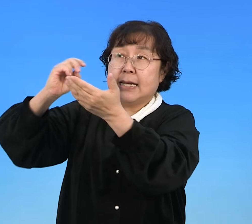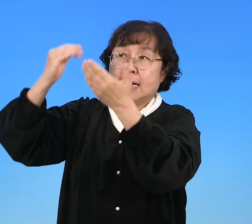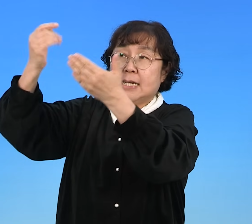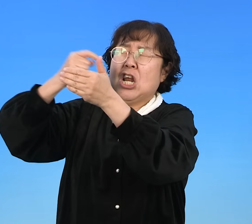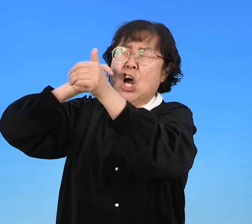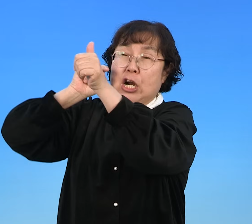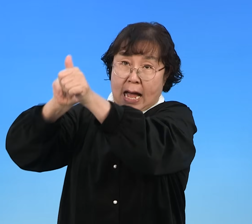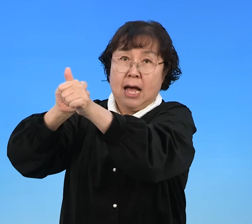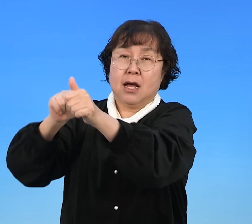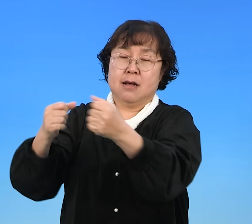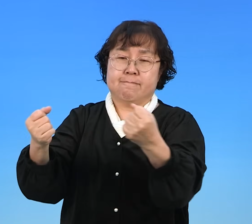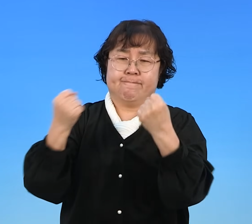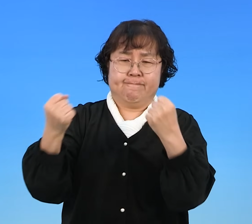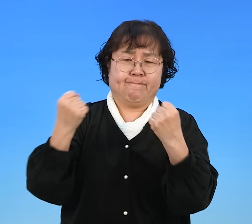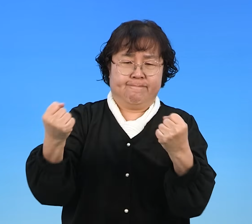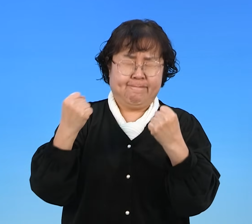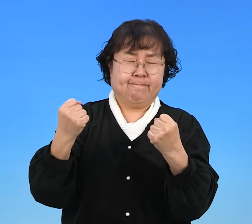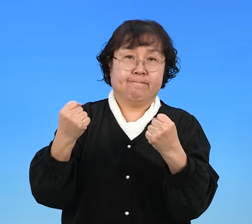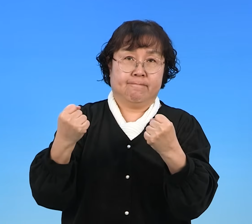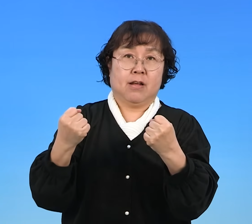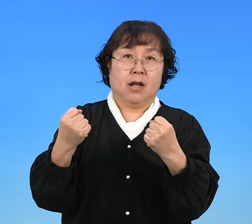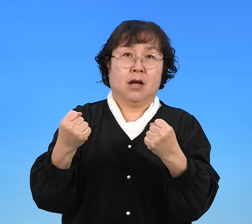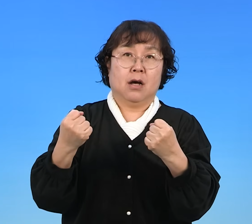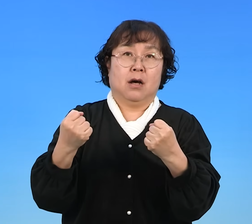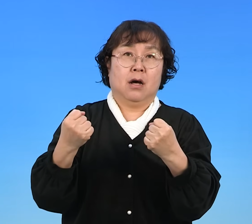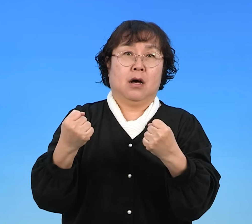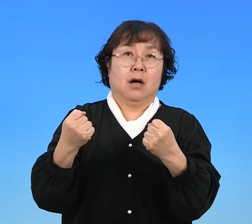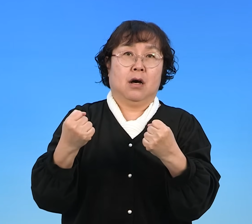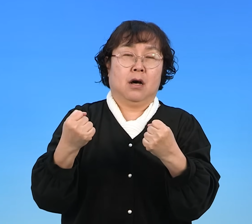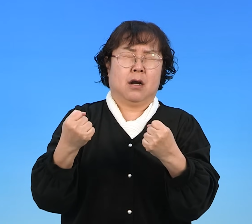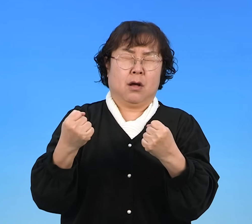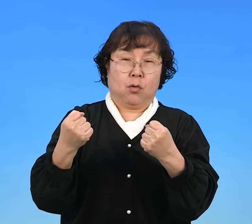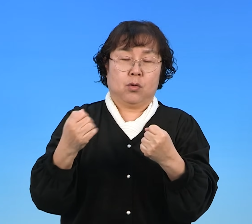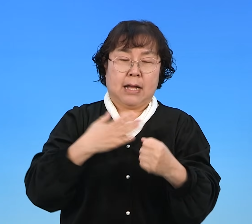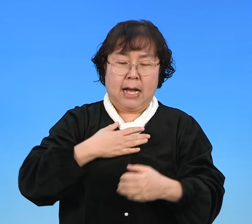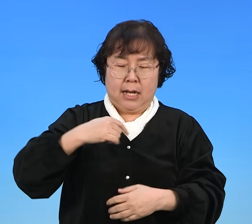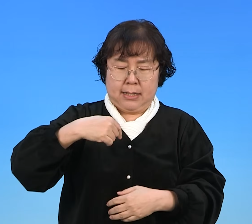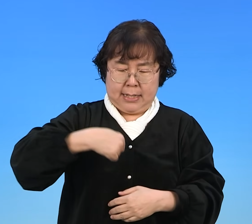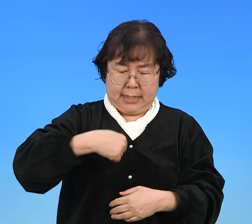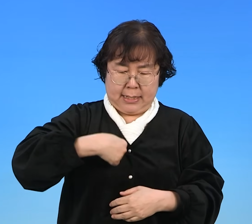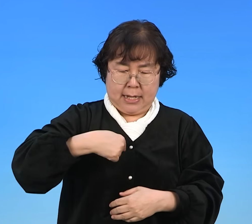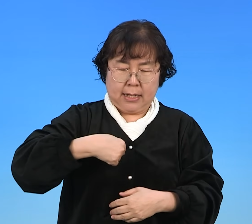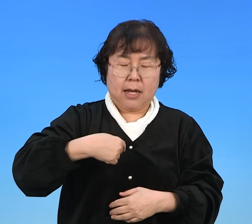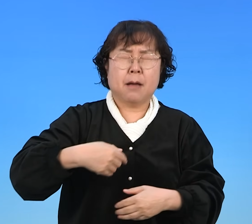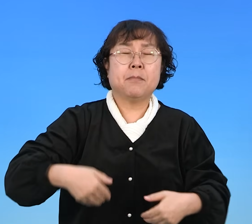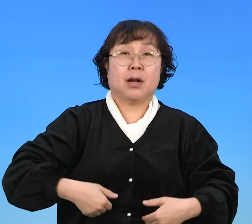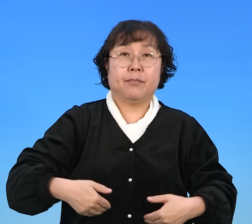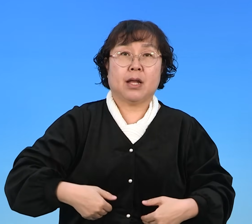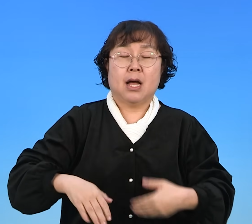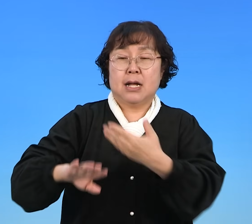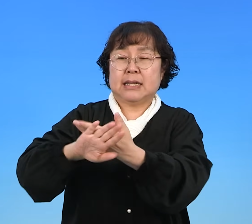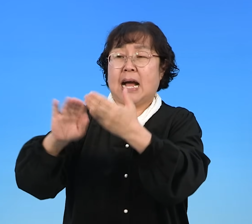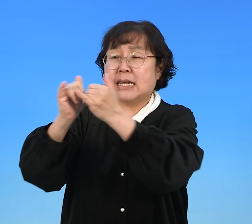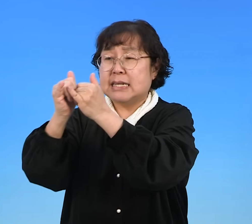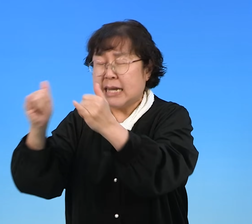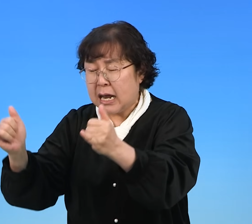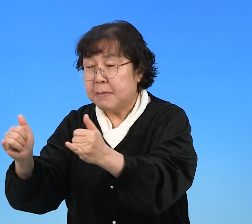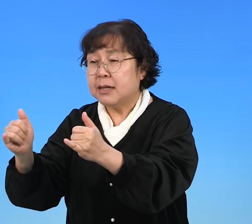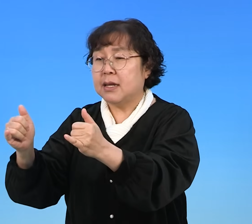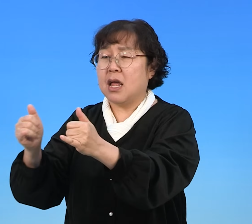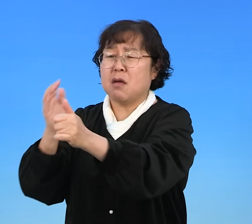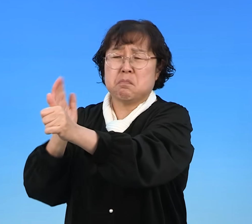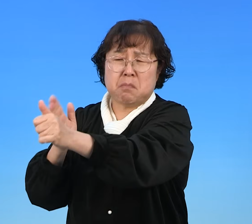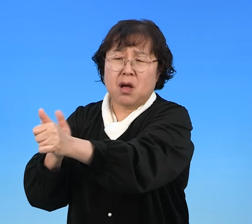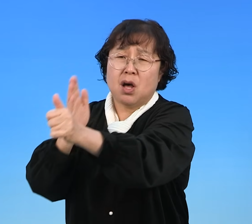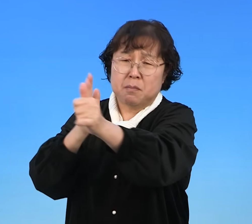아니다. 힘내라. 우리는요 이런 권면을 자꾸 딴 사람한테 해요. 자기 배우자한테도 하고